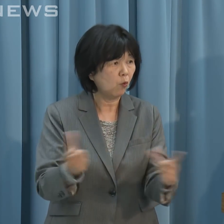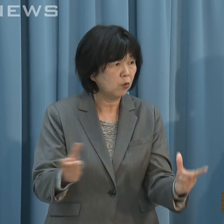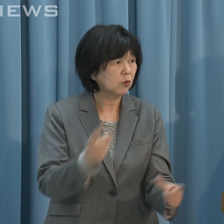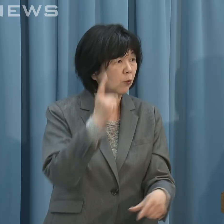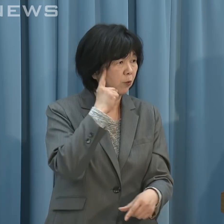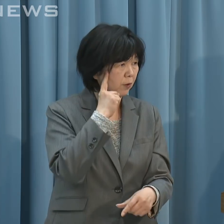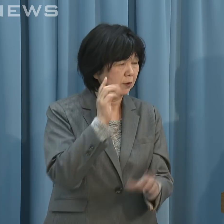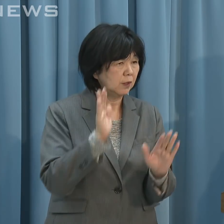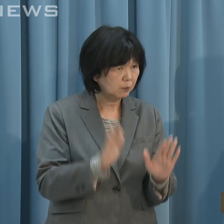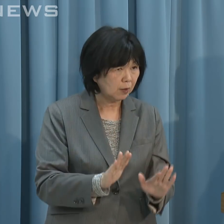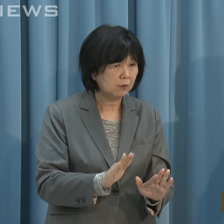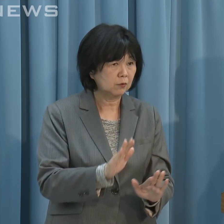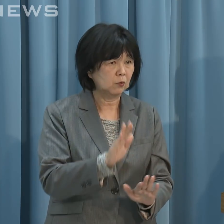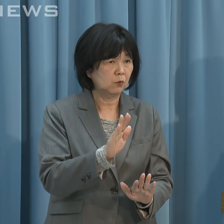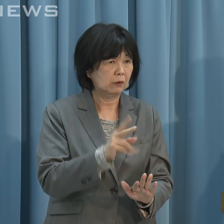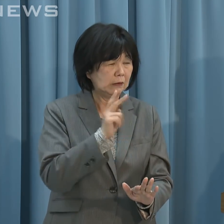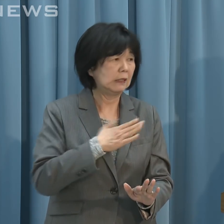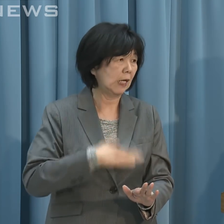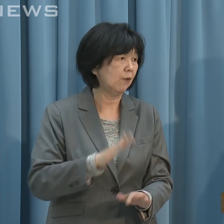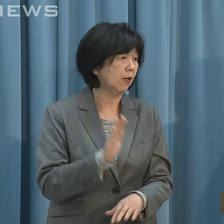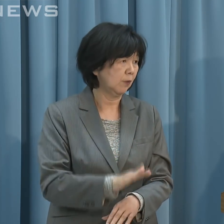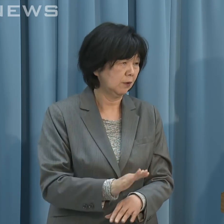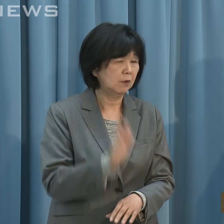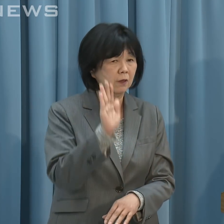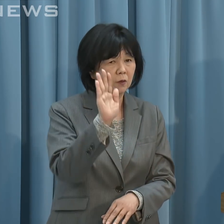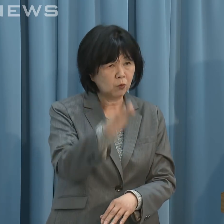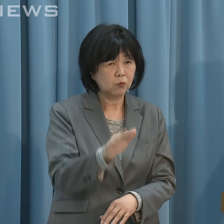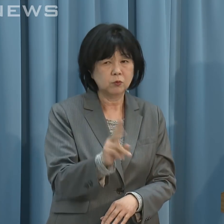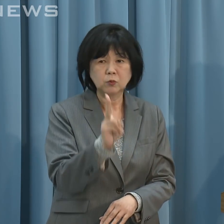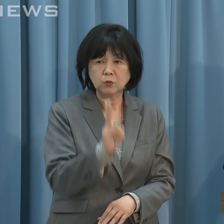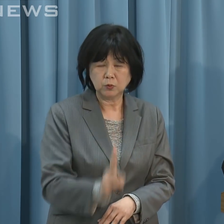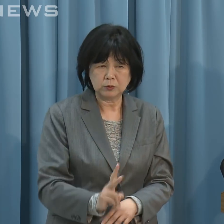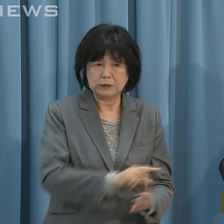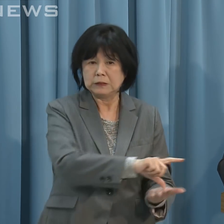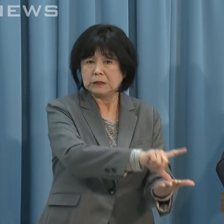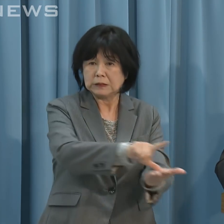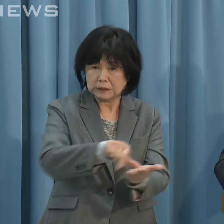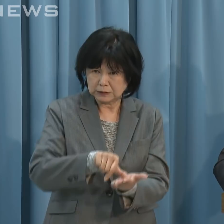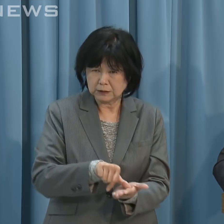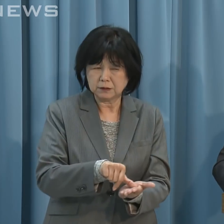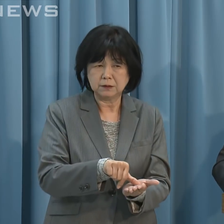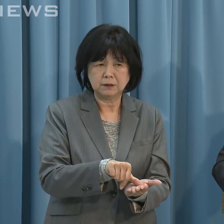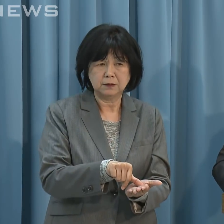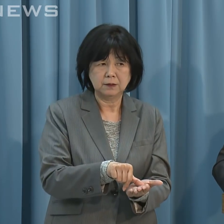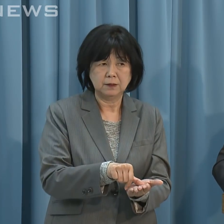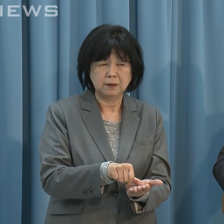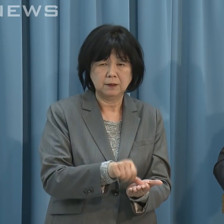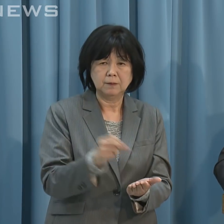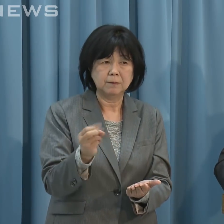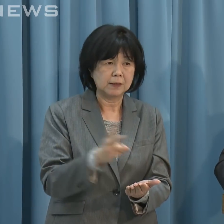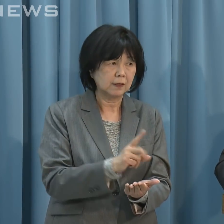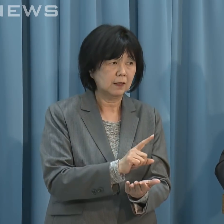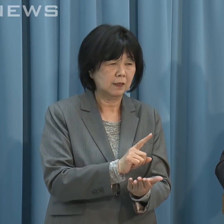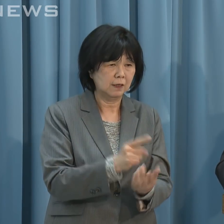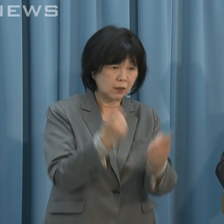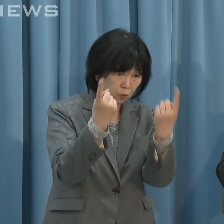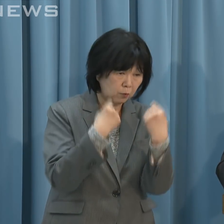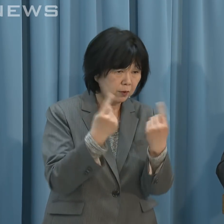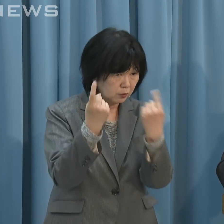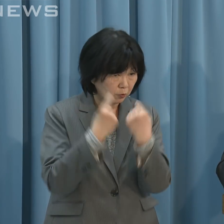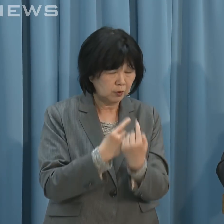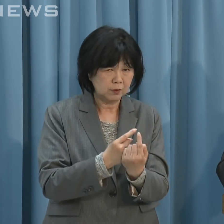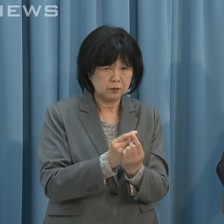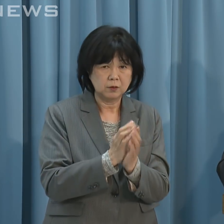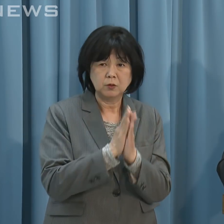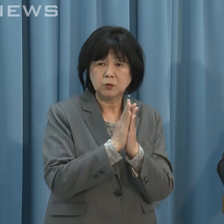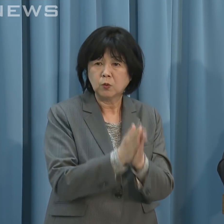は理解をしているんですけれども、その上で今後ということでいうと、例えば地域であったり、その対象ですね、個別に行政ですとか指